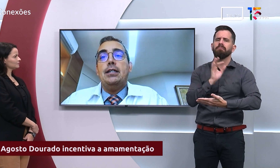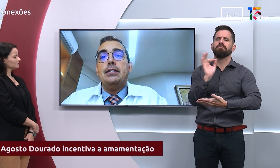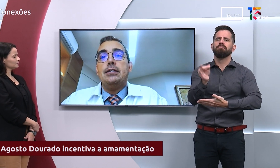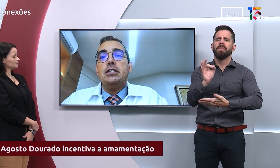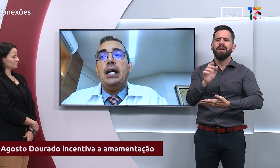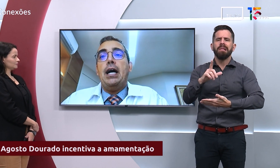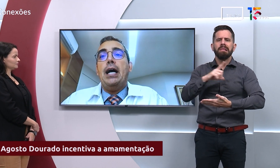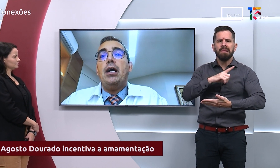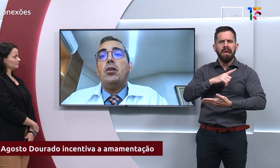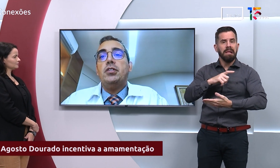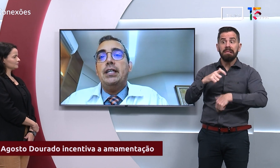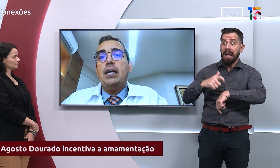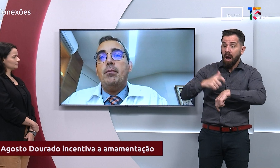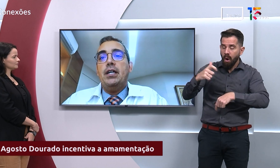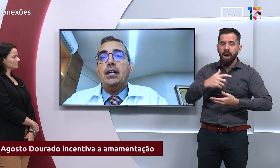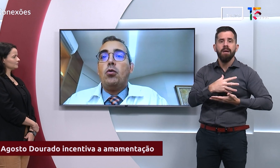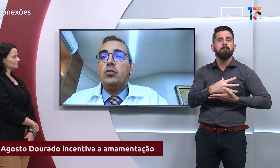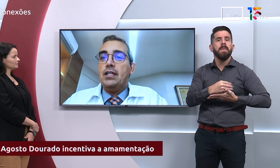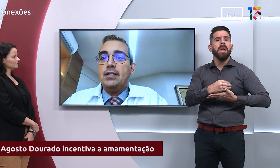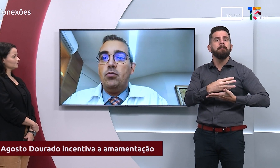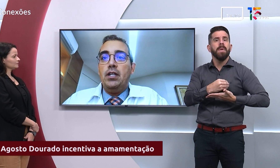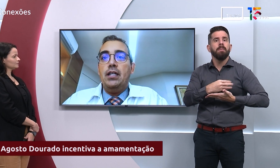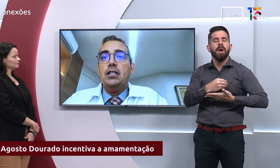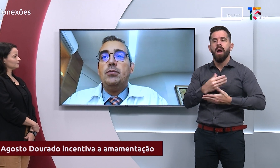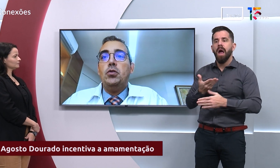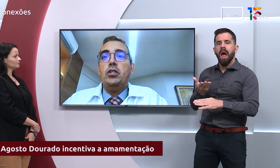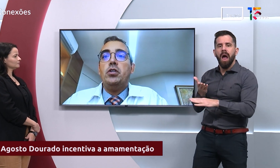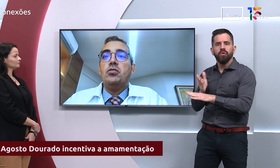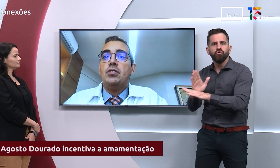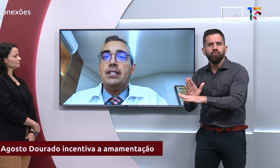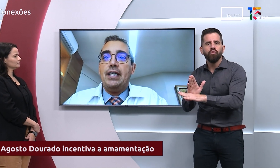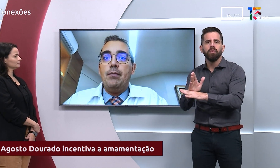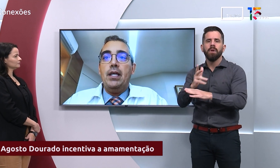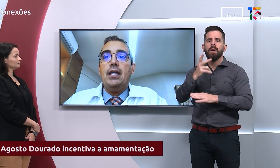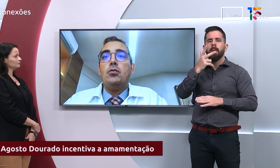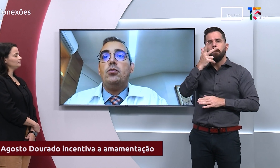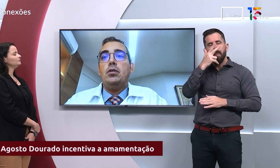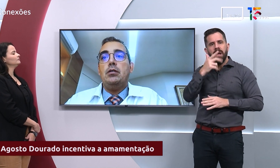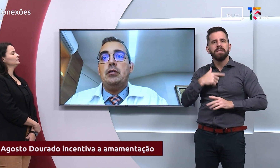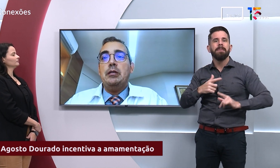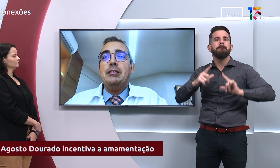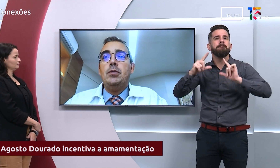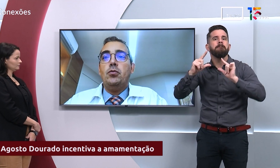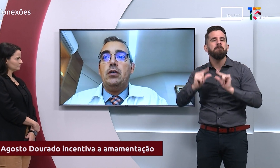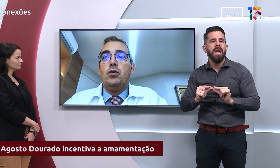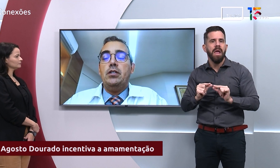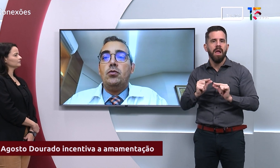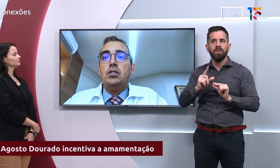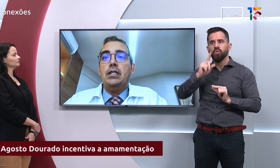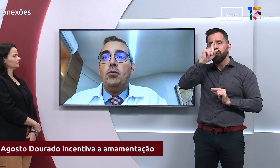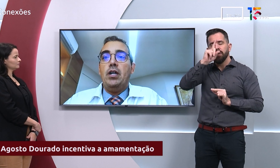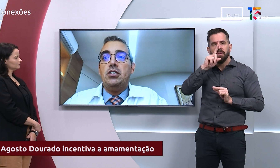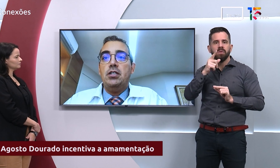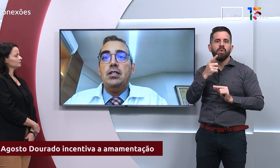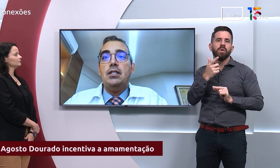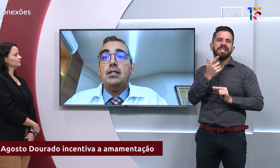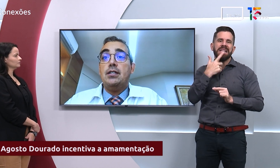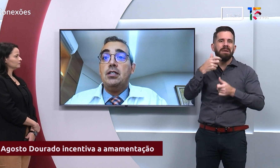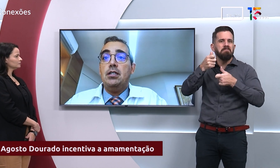amamentar já auxilia a mãe na contração uterina, diminuindo o risco de sangramento, diminuindo o risco